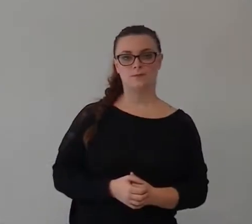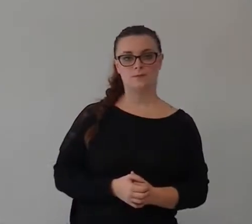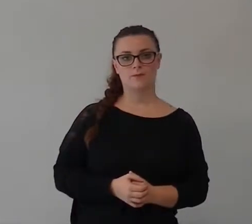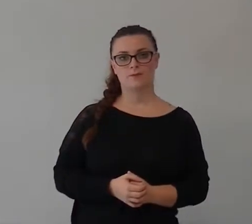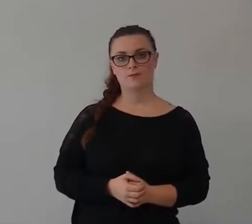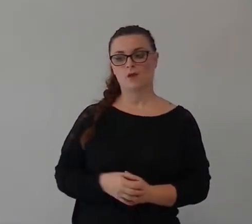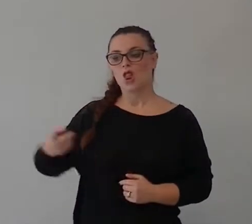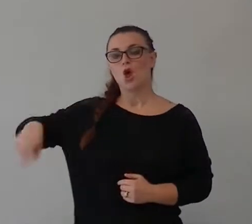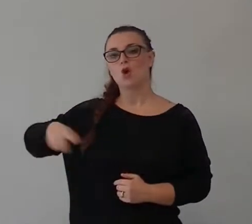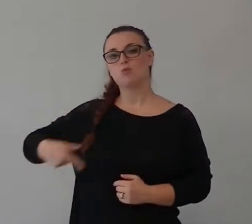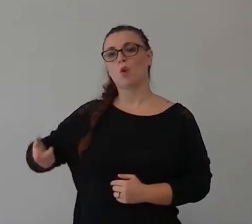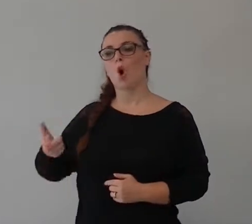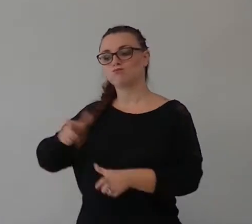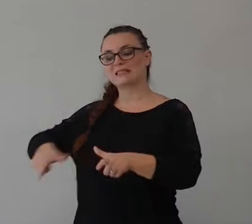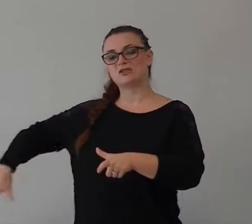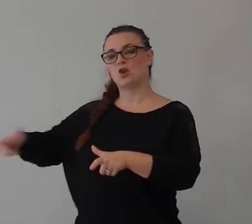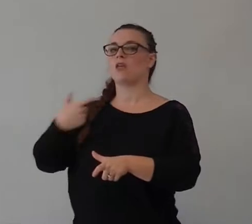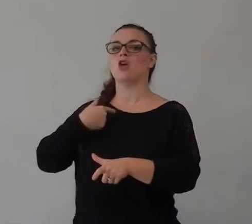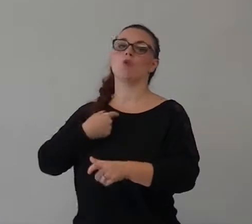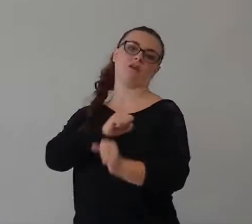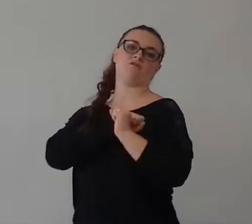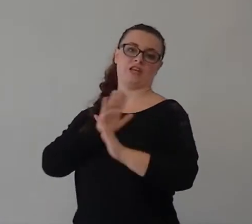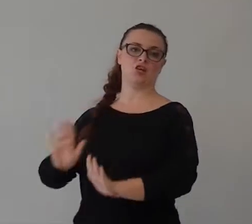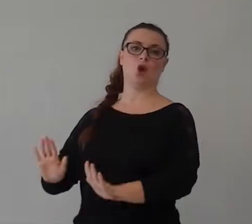le persone che io ho più vicino.